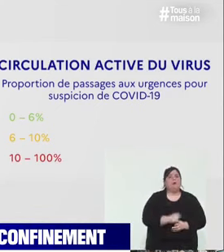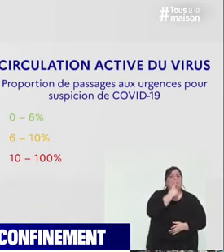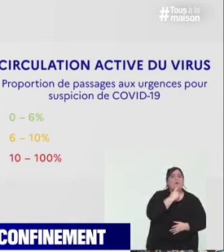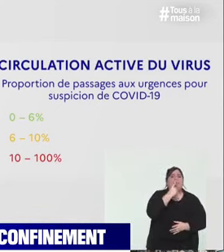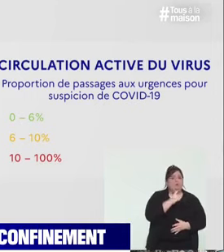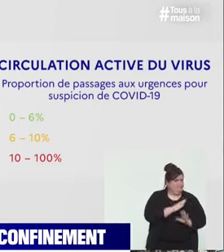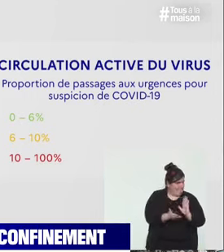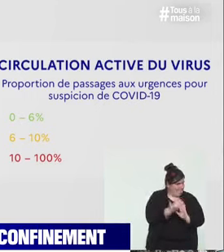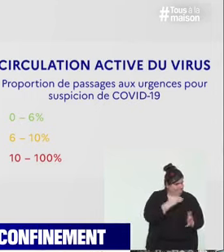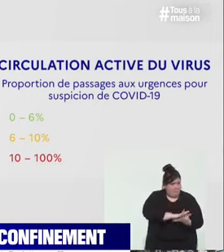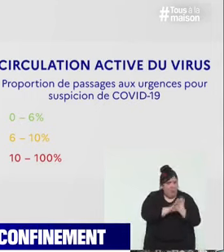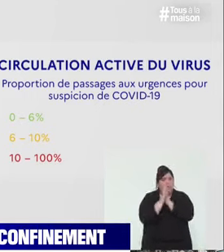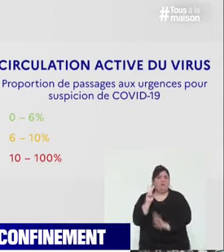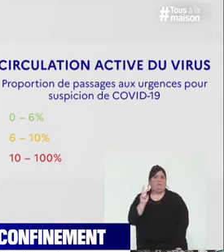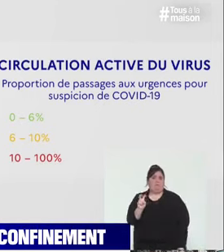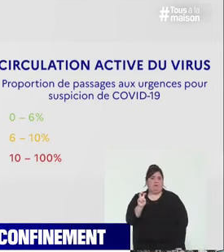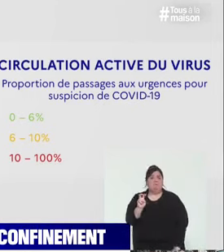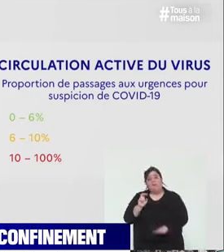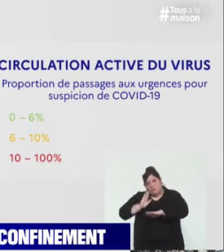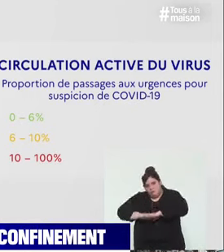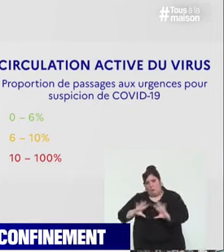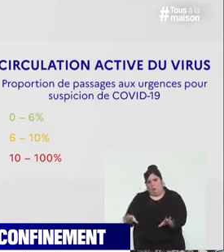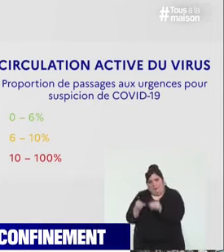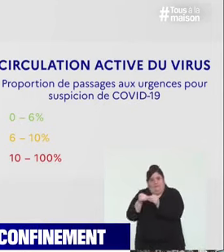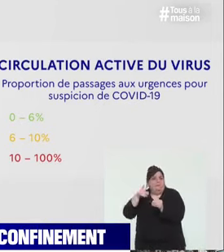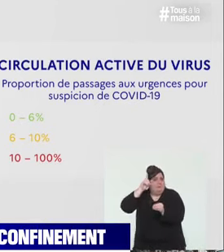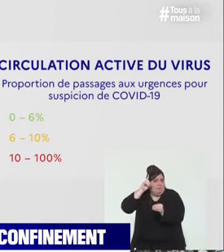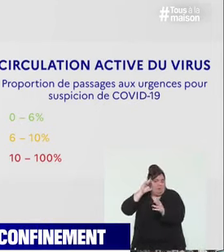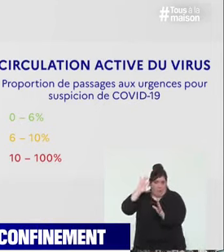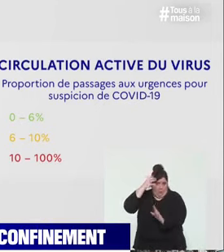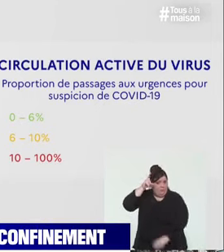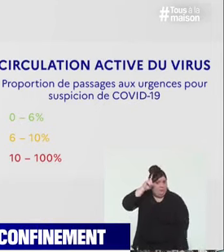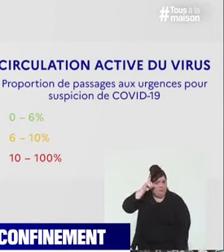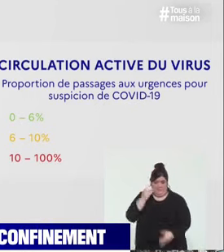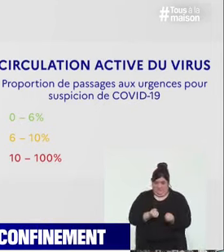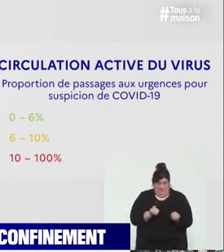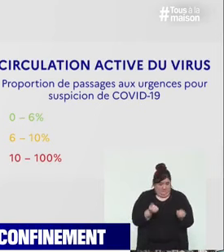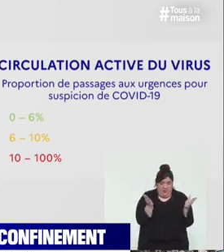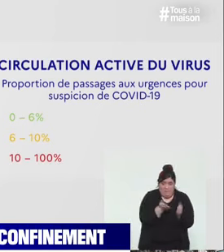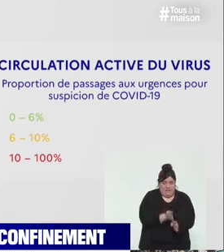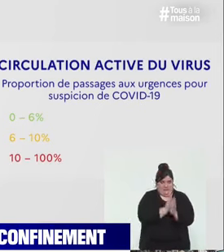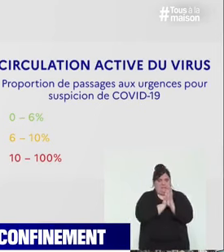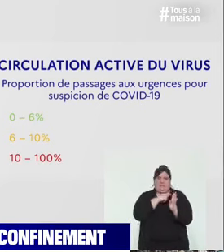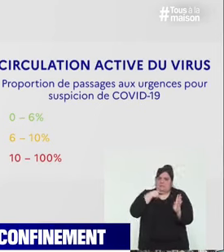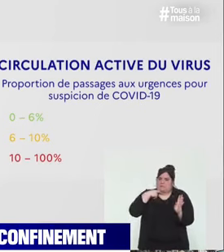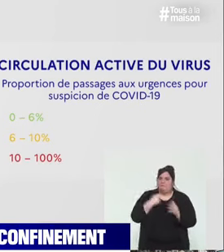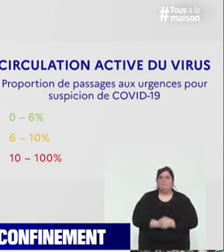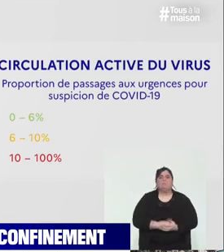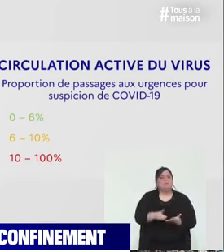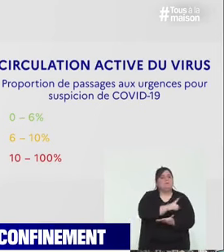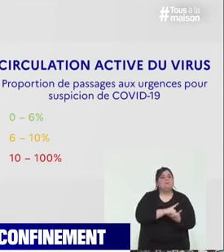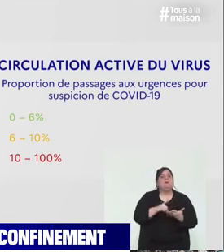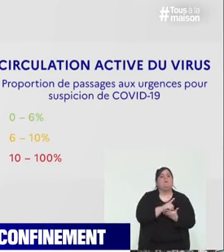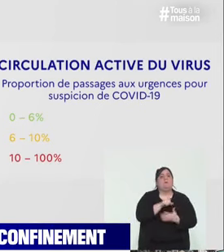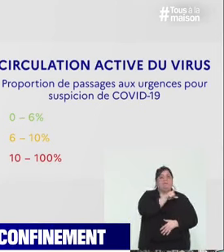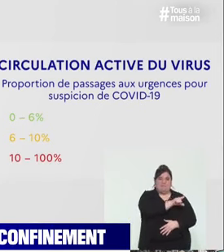une synthèse orange, puisque l'hospitalisation est en tension. Pour la Dordogne, on bascule de l'orange au vert, avec un code